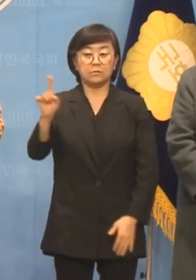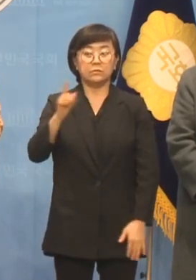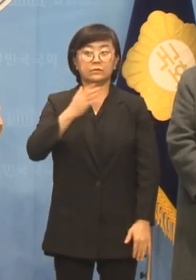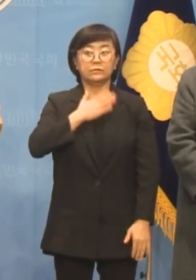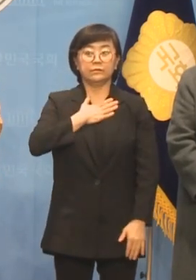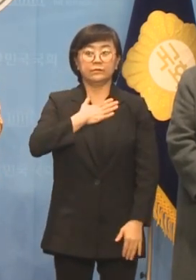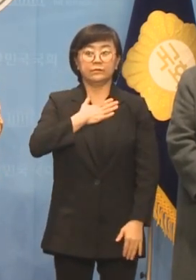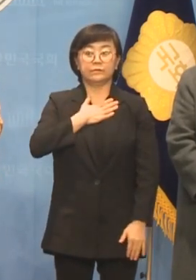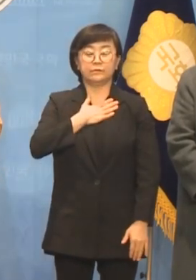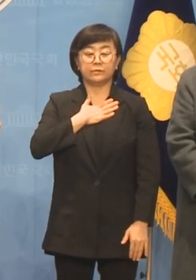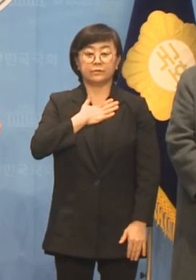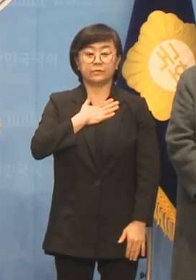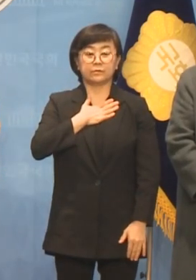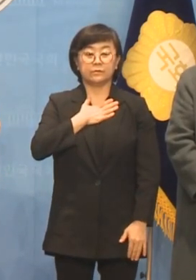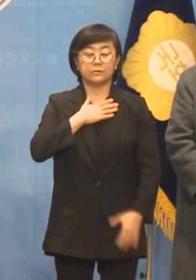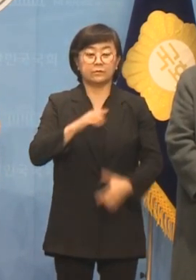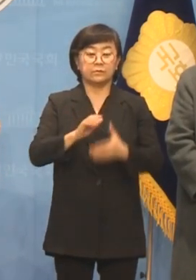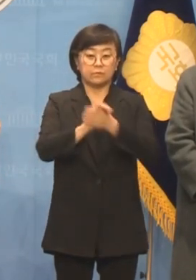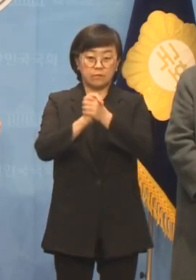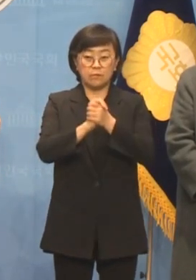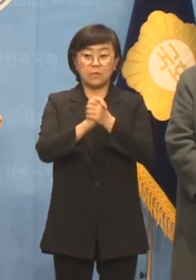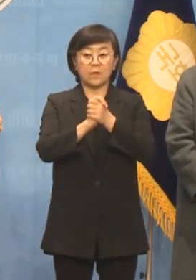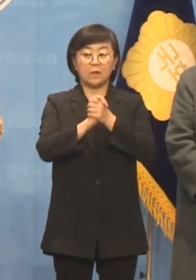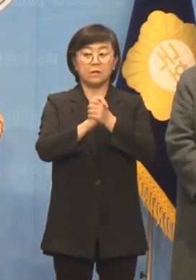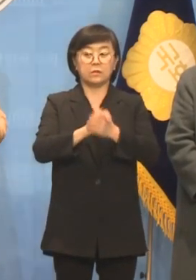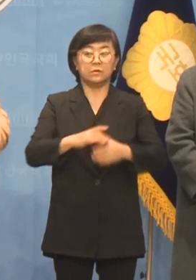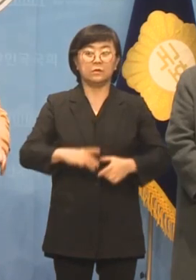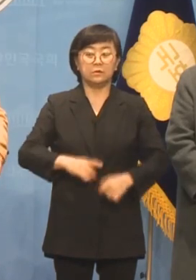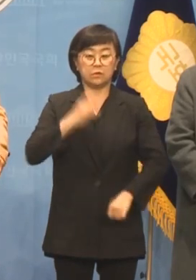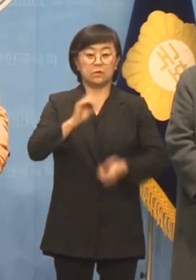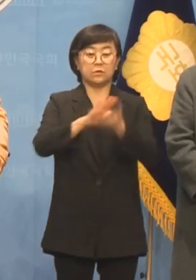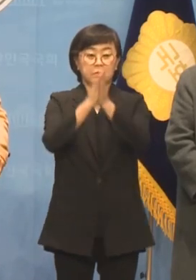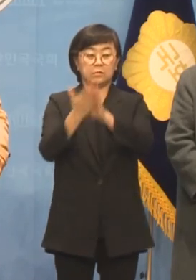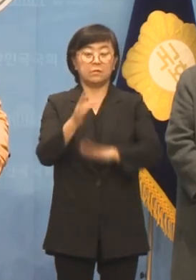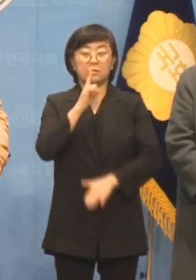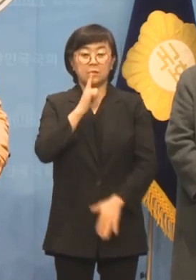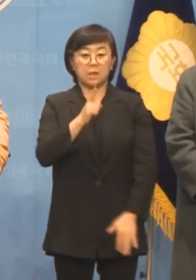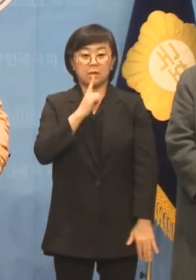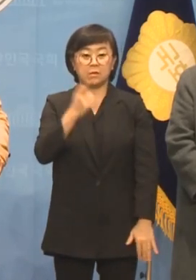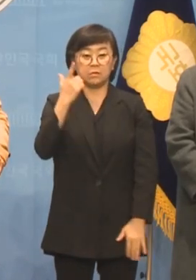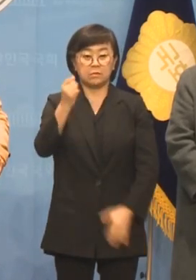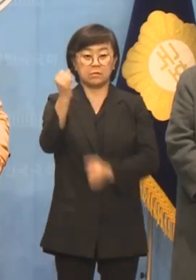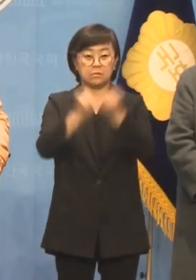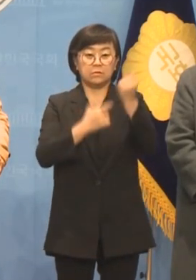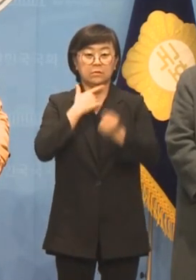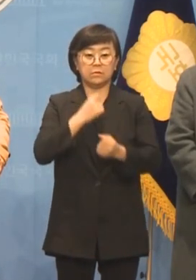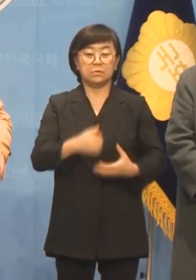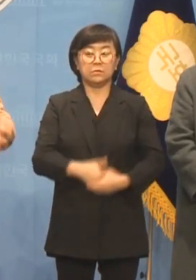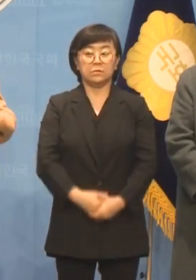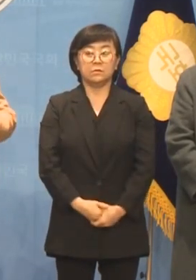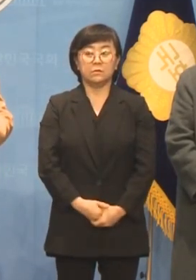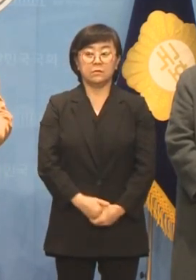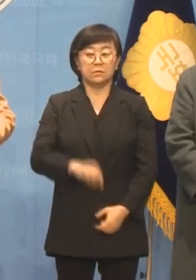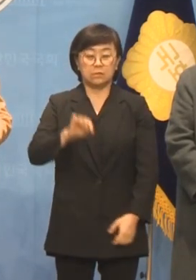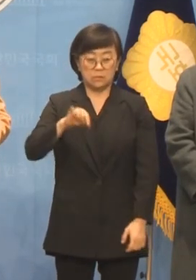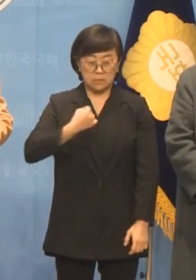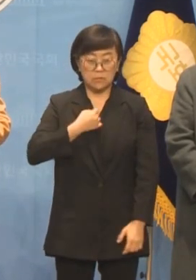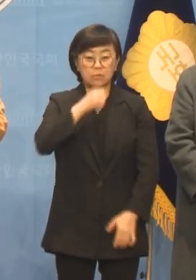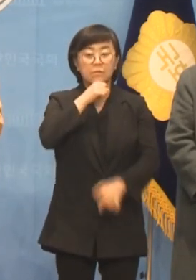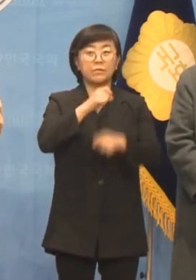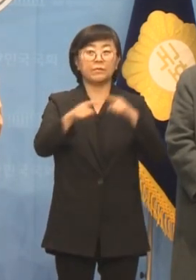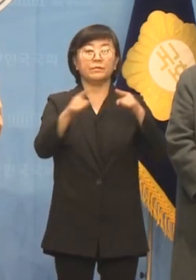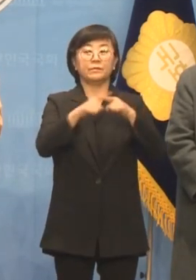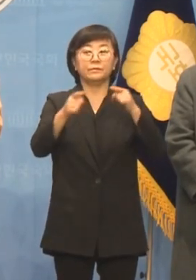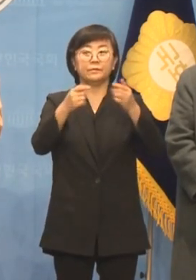저는 정을 의로 승화시켰다고 하는 것을 말씀드리고 싶어요. 스스로 제가 평가를